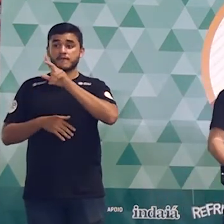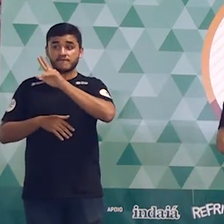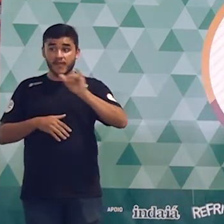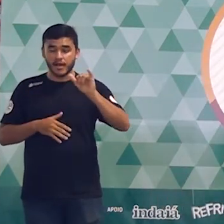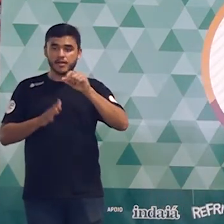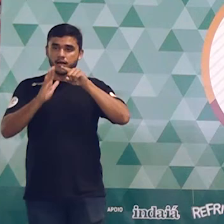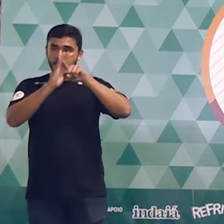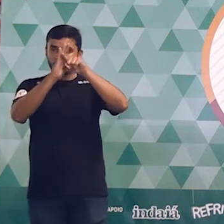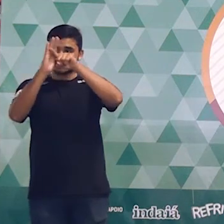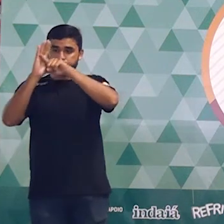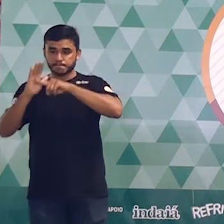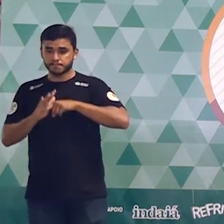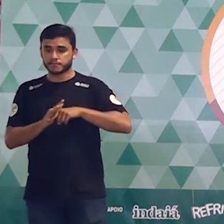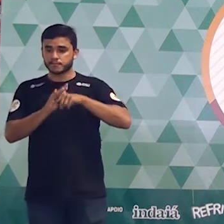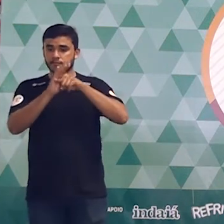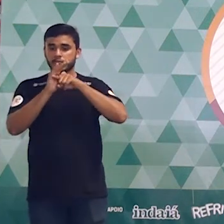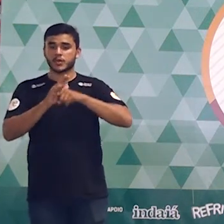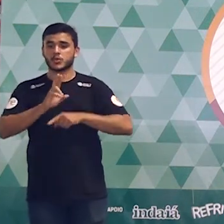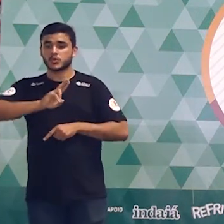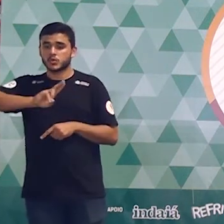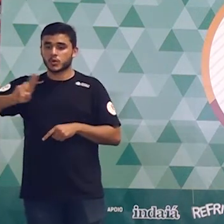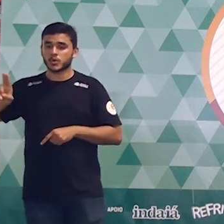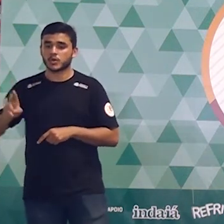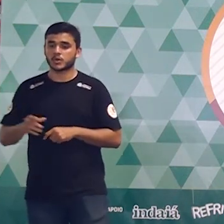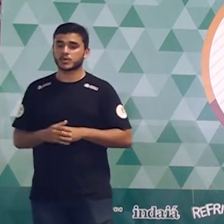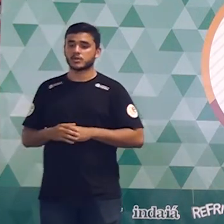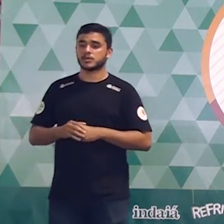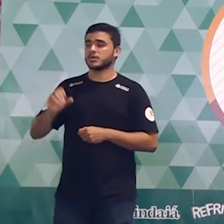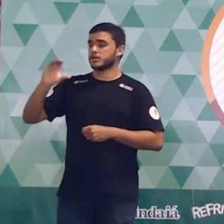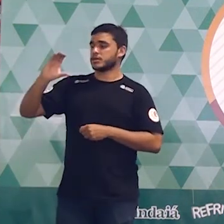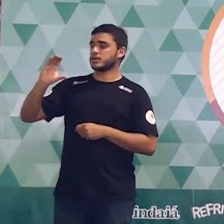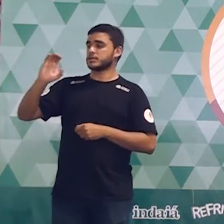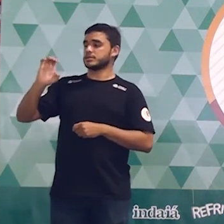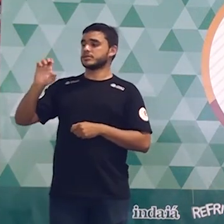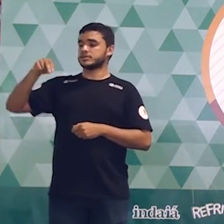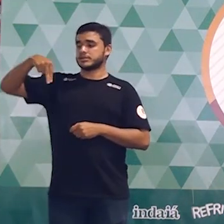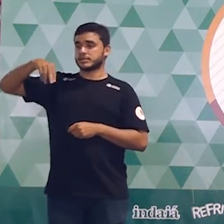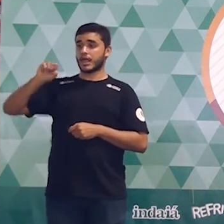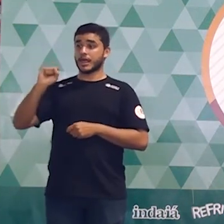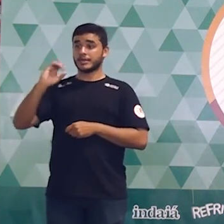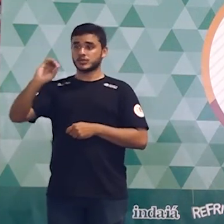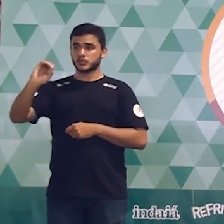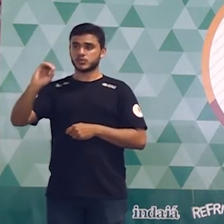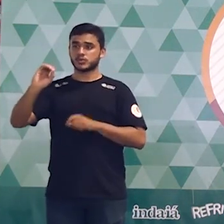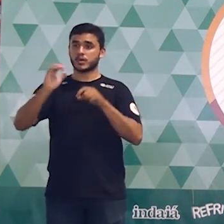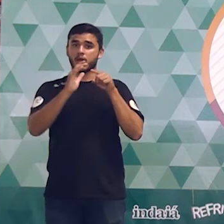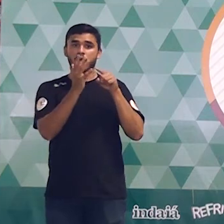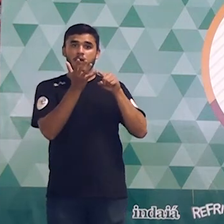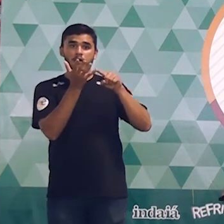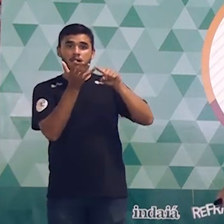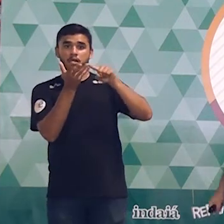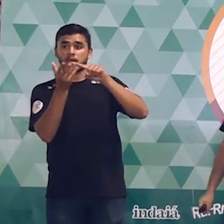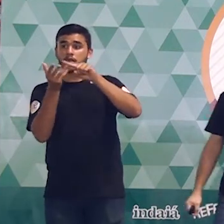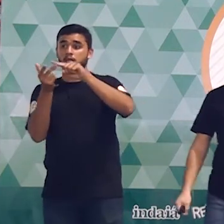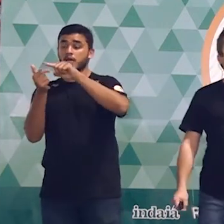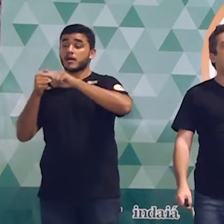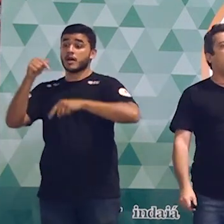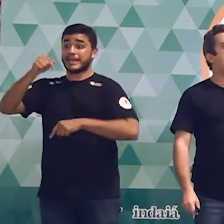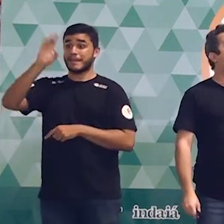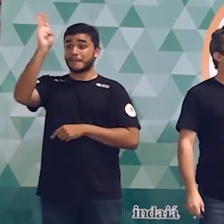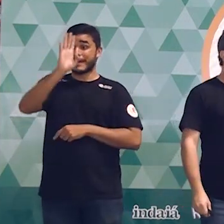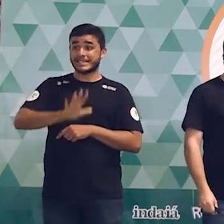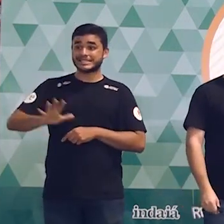nunca ouviu o nome da pesquisa, ela se chama censo. O Brasil teve o censo demográfico